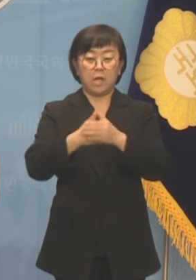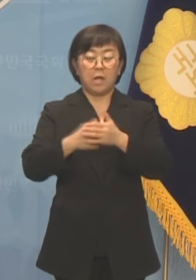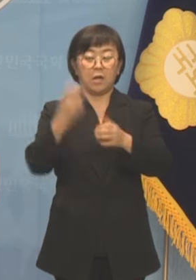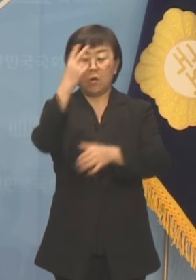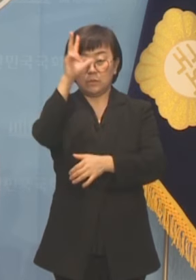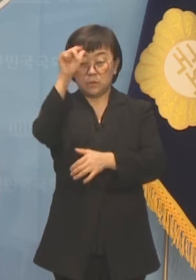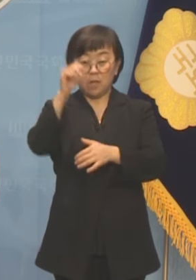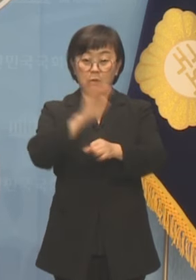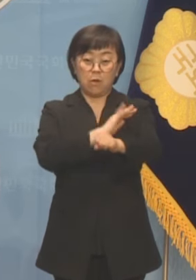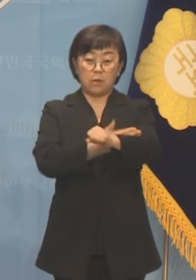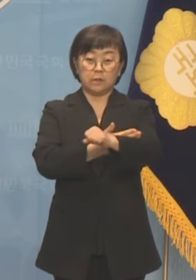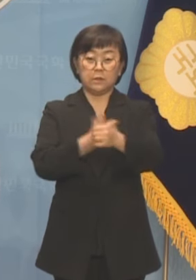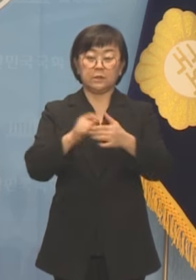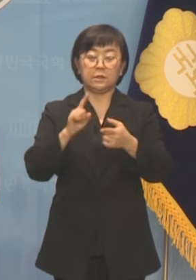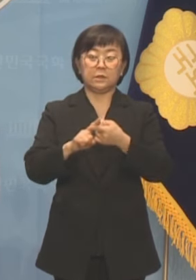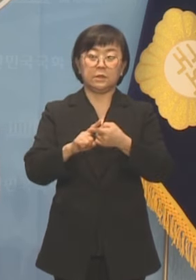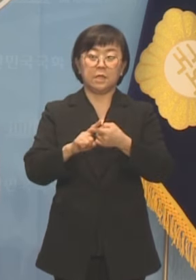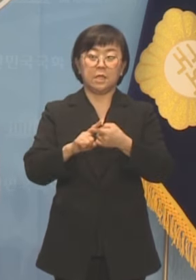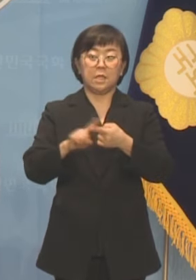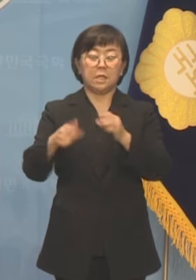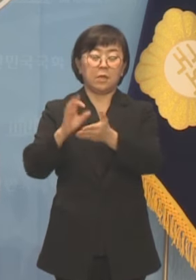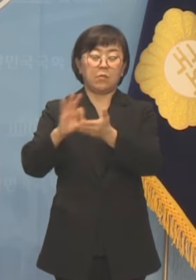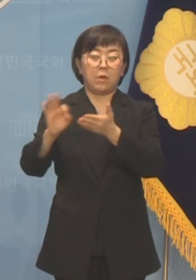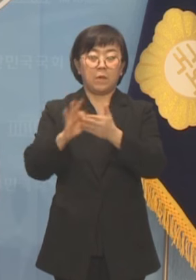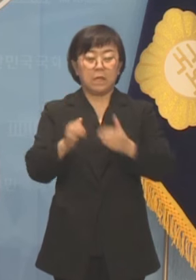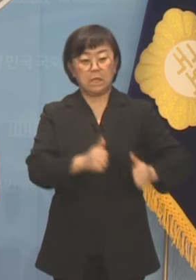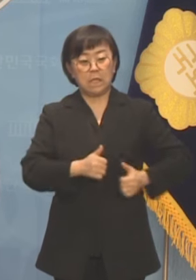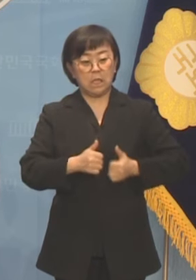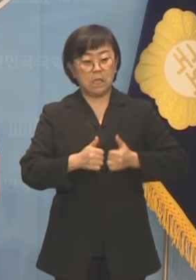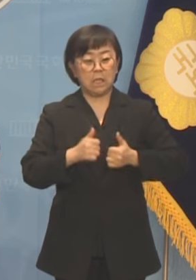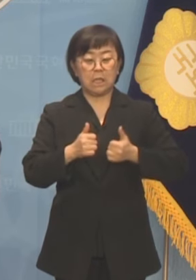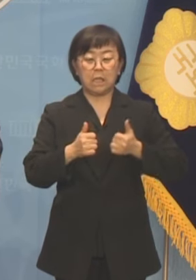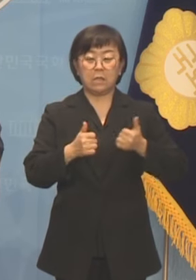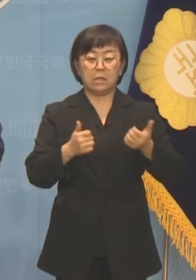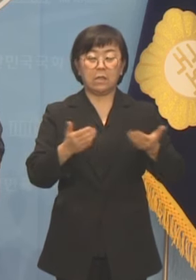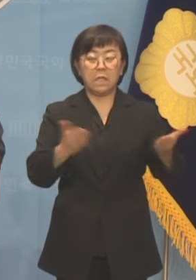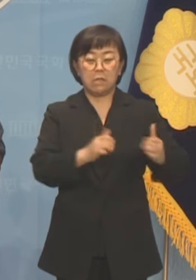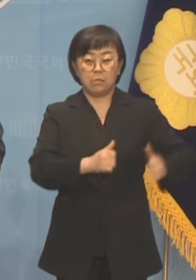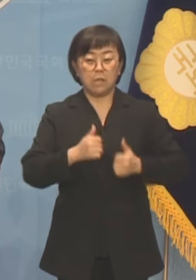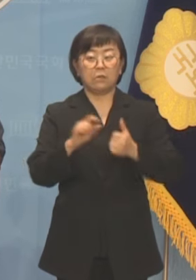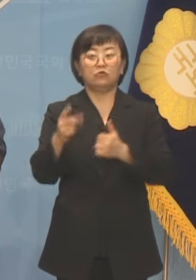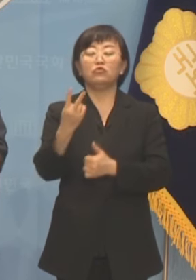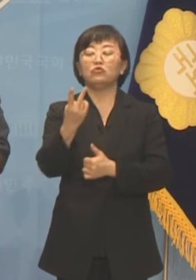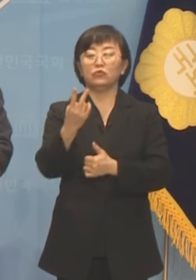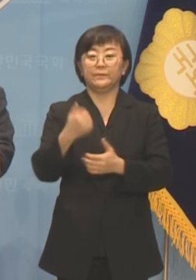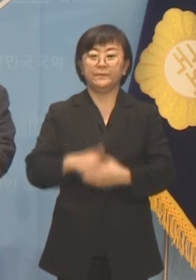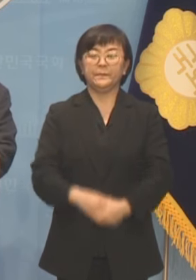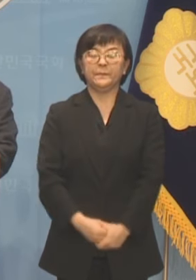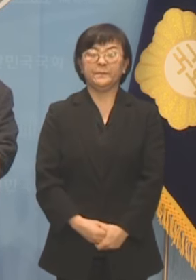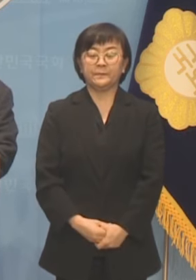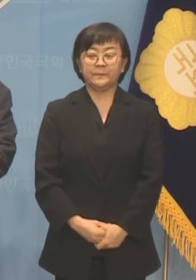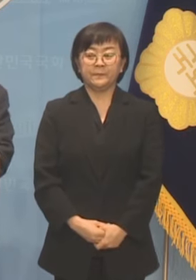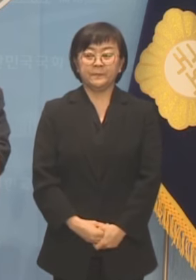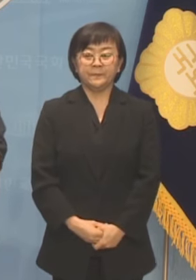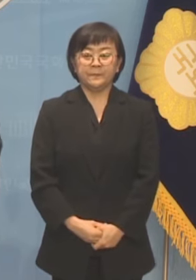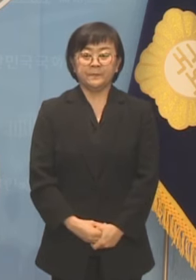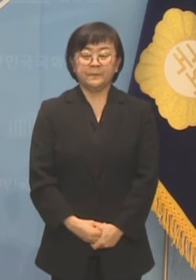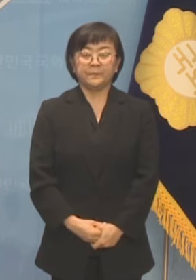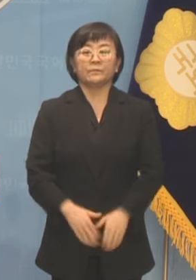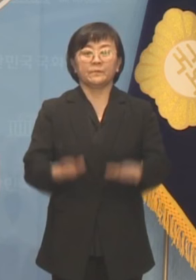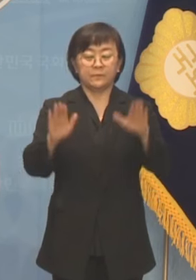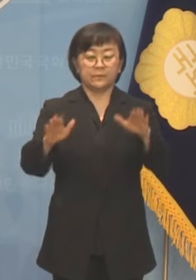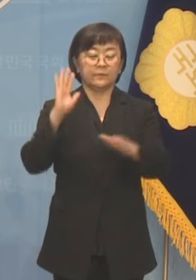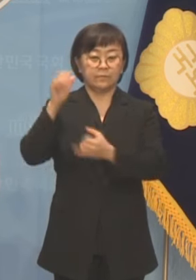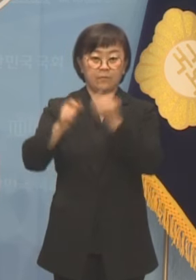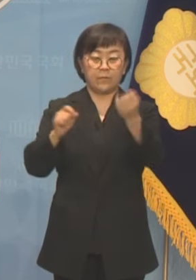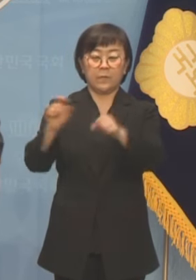완전히 한편으로 되고 한편으로는 직무를 삼고 있다라고 평가할 수밖에 없습니다 그런 사례가 너무나 많습니다 예 오늘